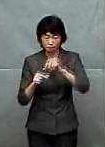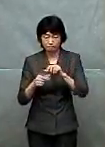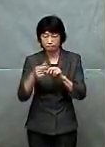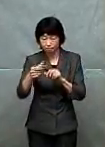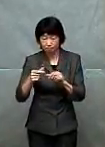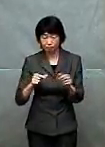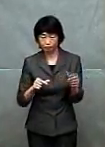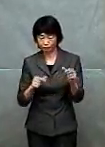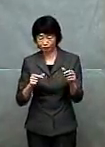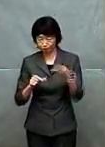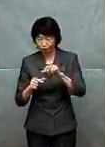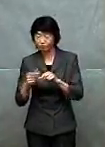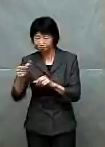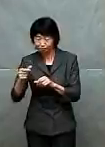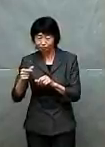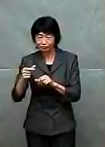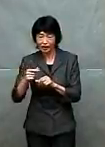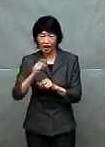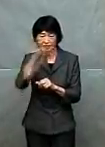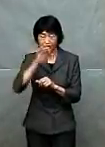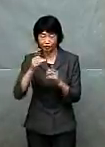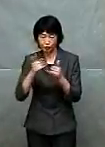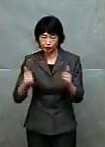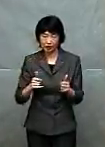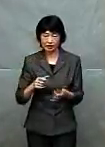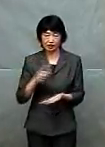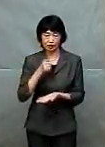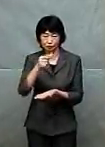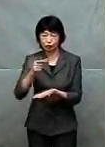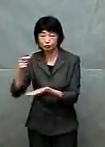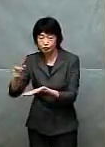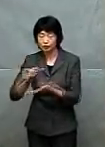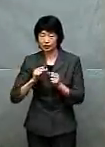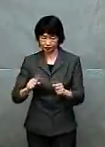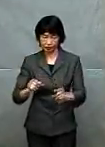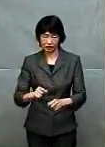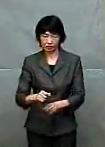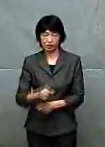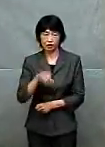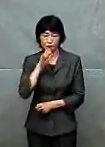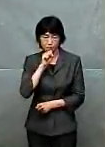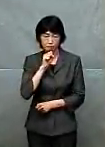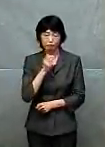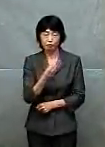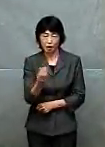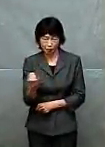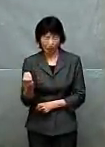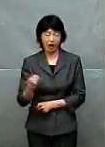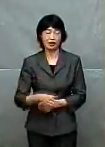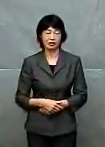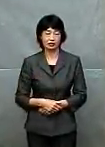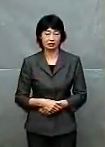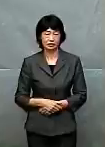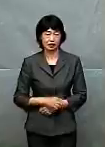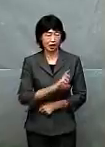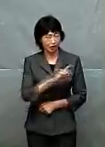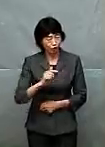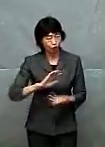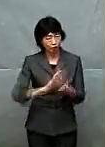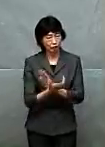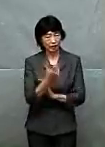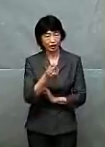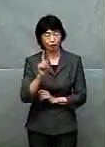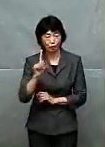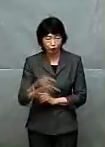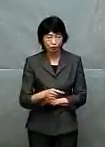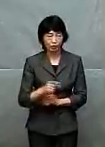物している人たちに無言で酒を振る舞います。さまざまな化け物が市内中心部を練り歩